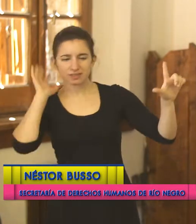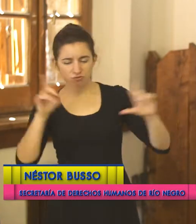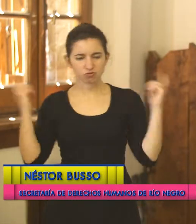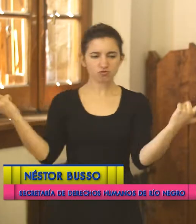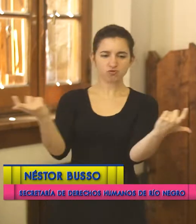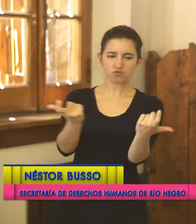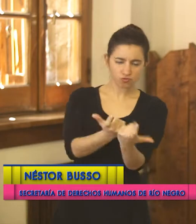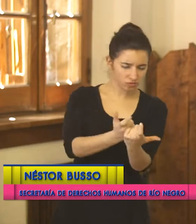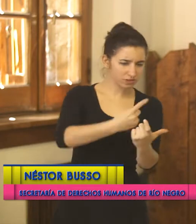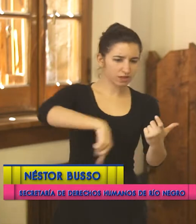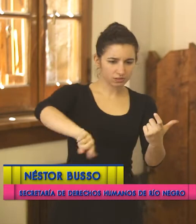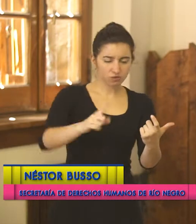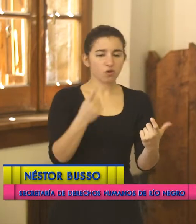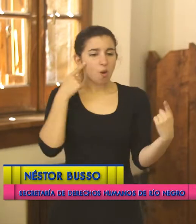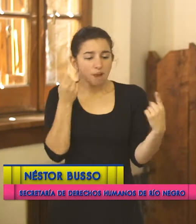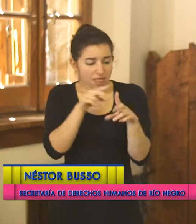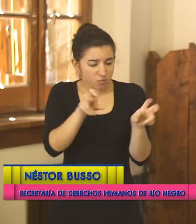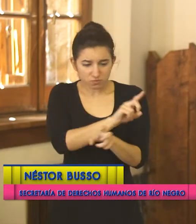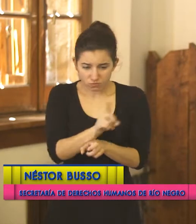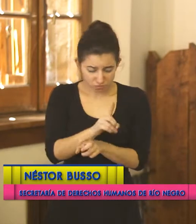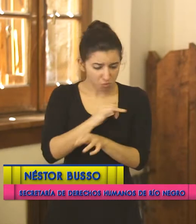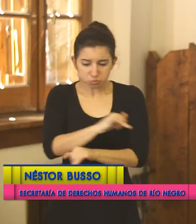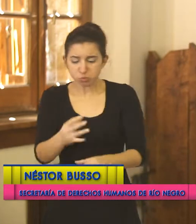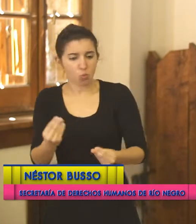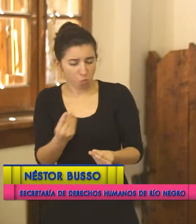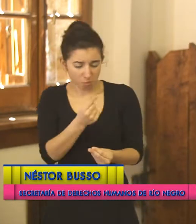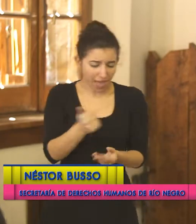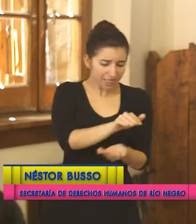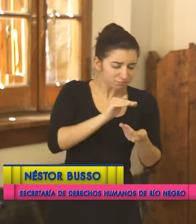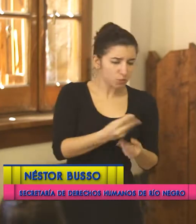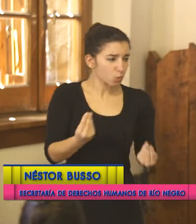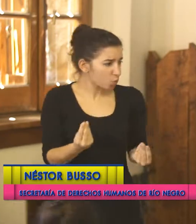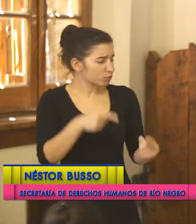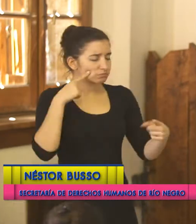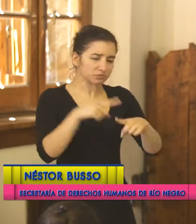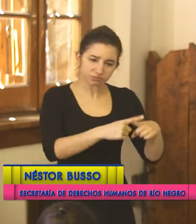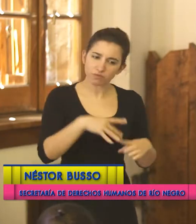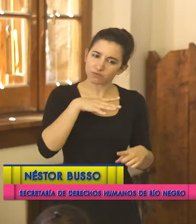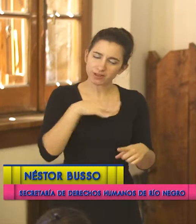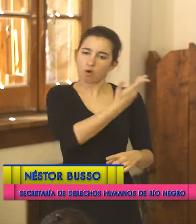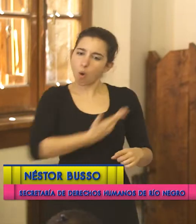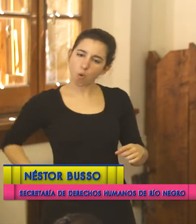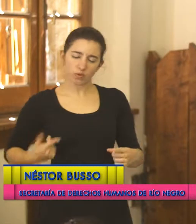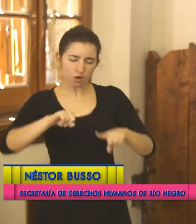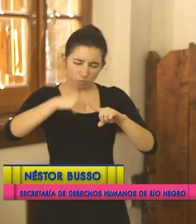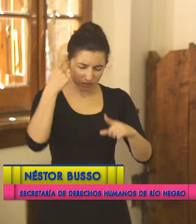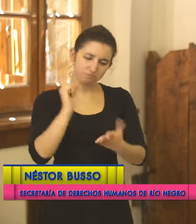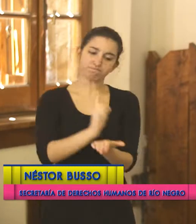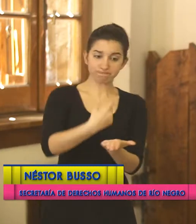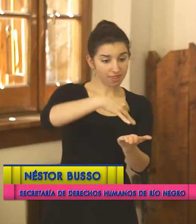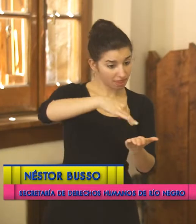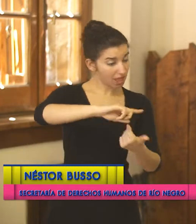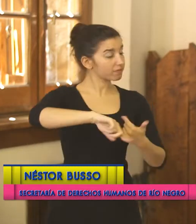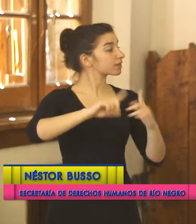de los prestadores sin fines de lucro es todo un debate y un desafío son necesarias políticas públicas en ese sentido